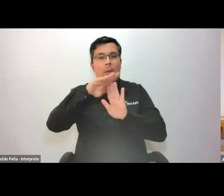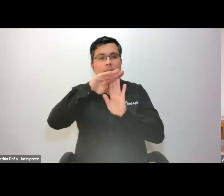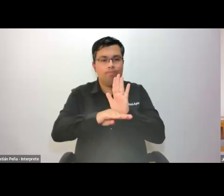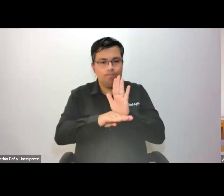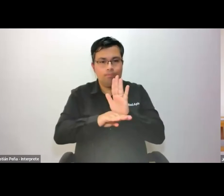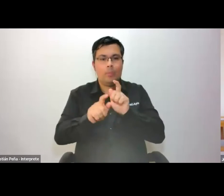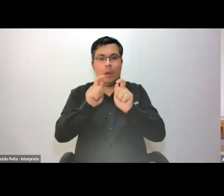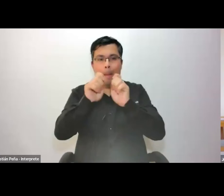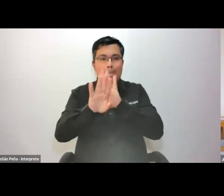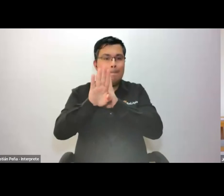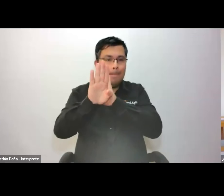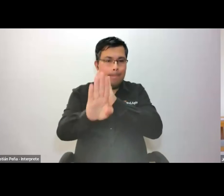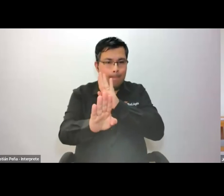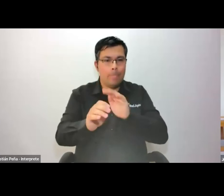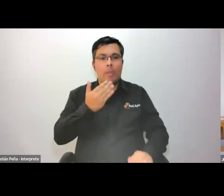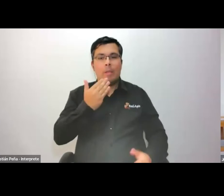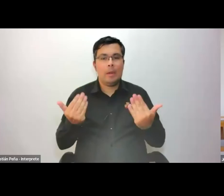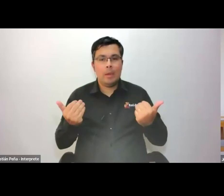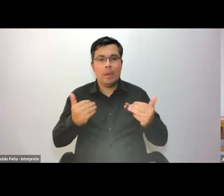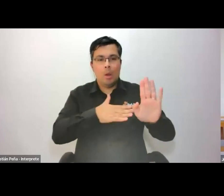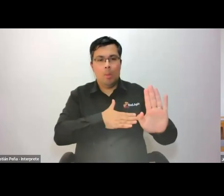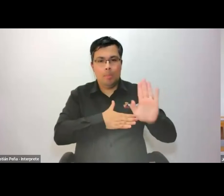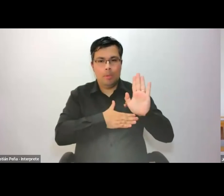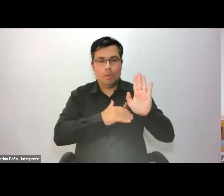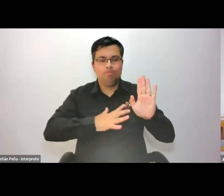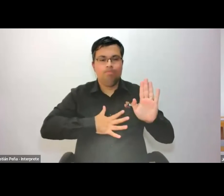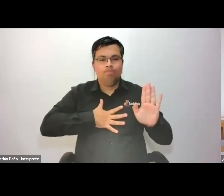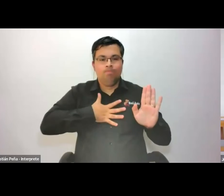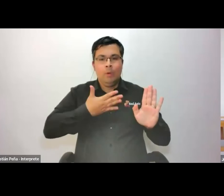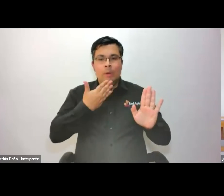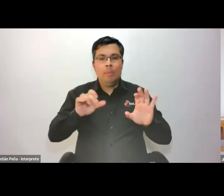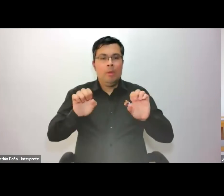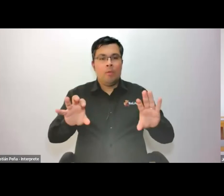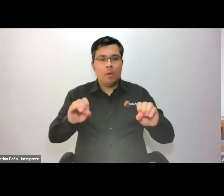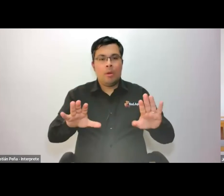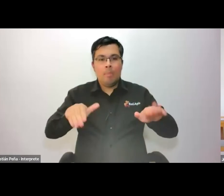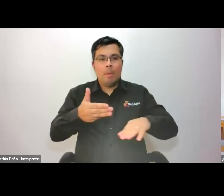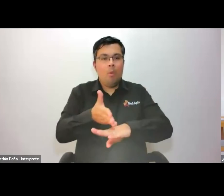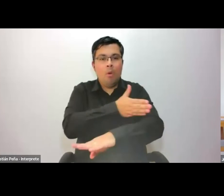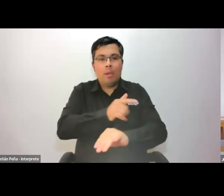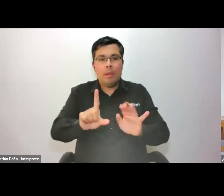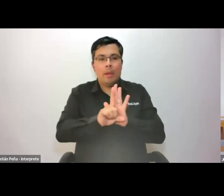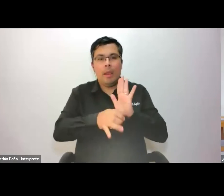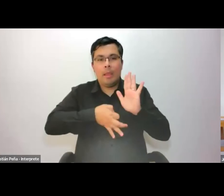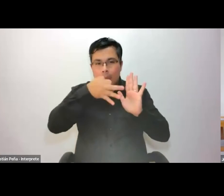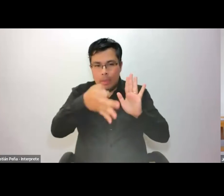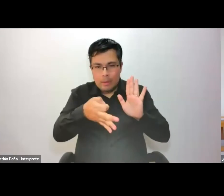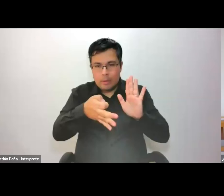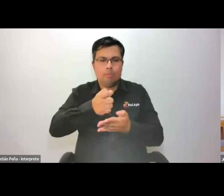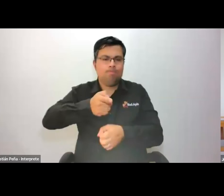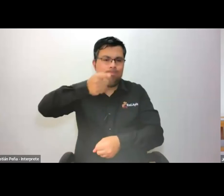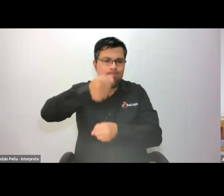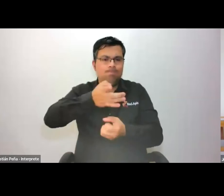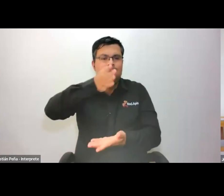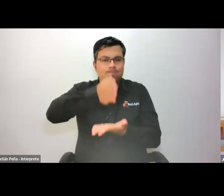el compromiso de la sensibilización, de la formación, que por supuesto, tal como lo dice la ley, establece responsabilidades en el ministerio, en el CPIP,